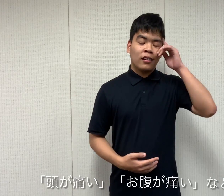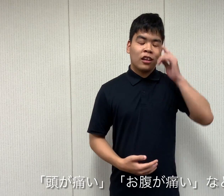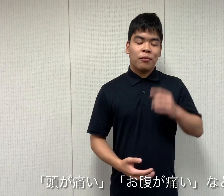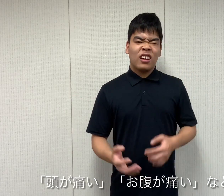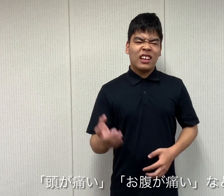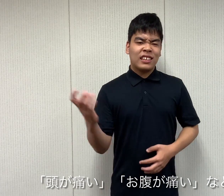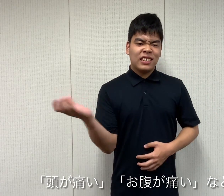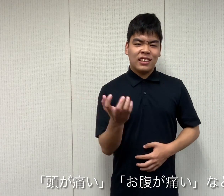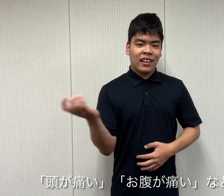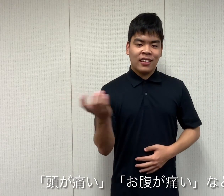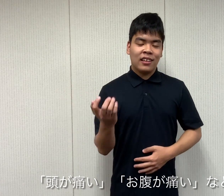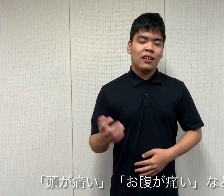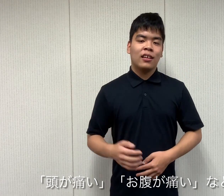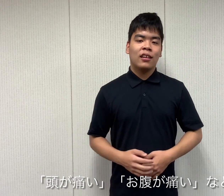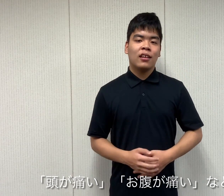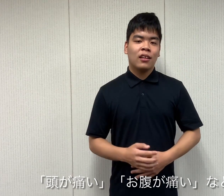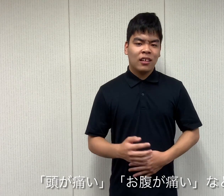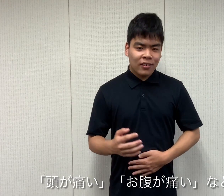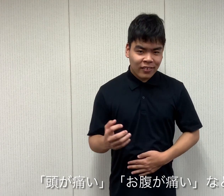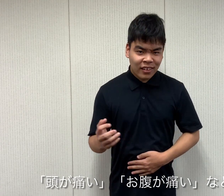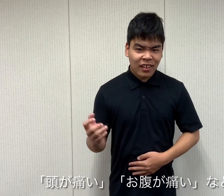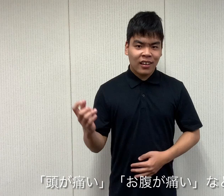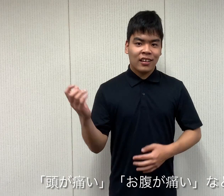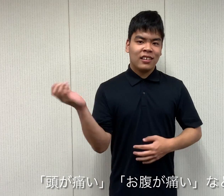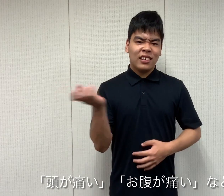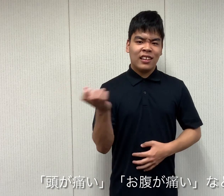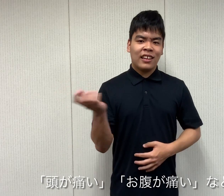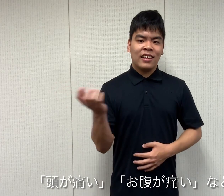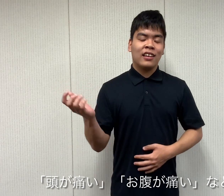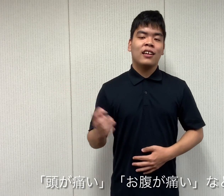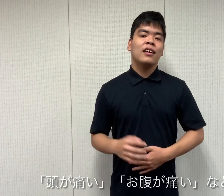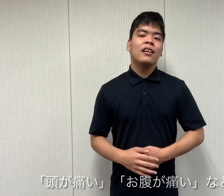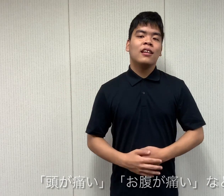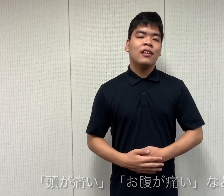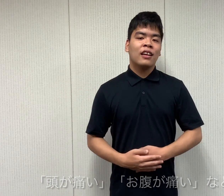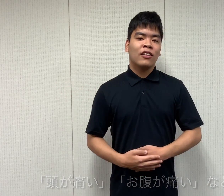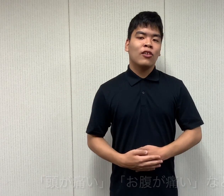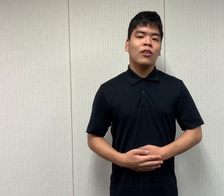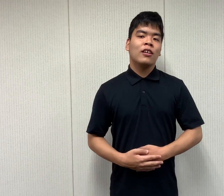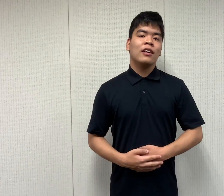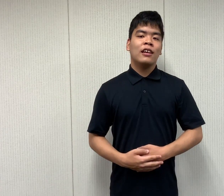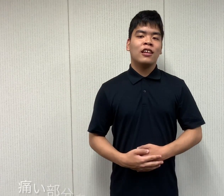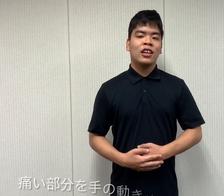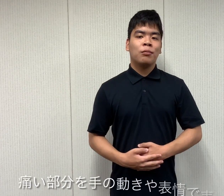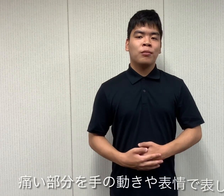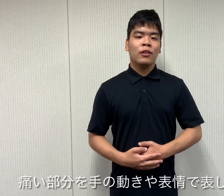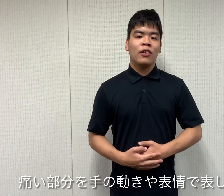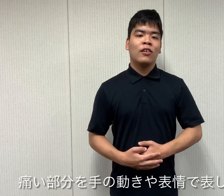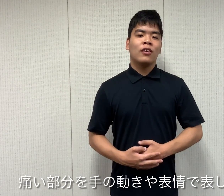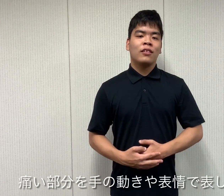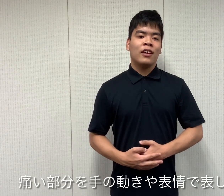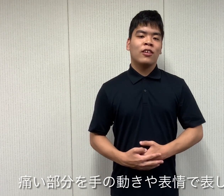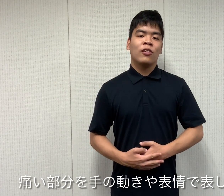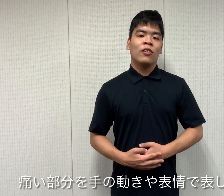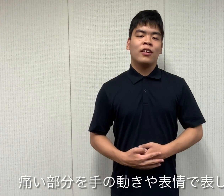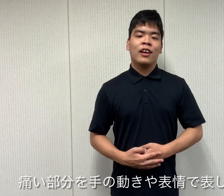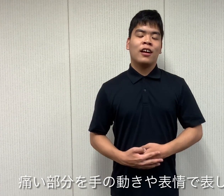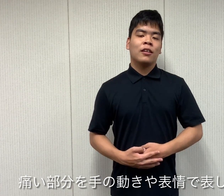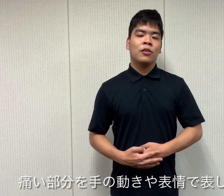頭が痛い、お腹が痛いなど、痛い部分を手の動きや表